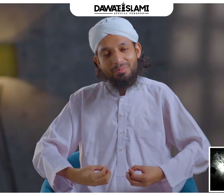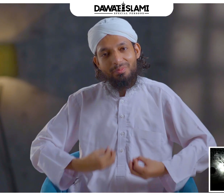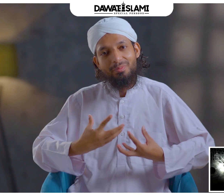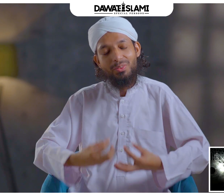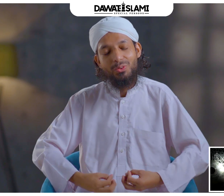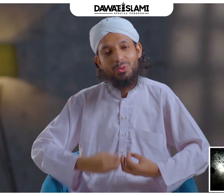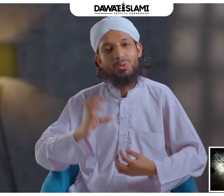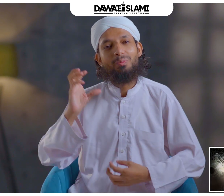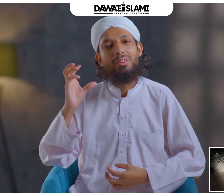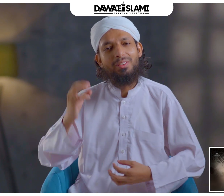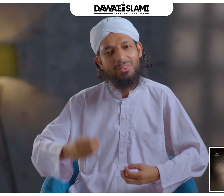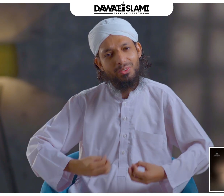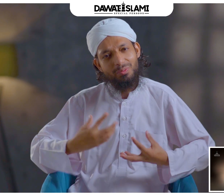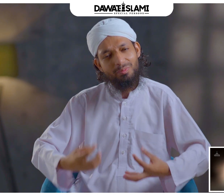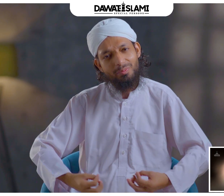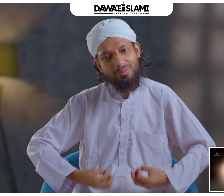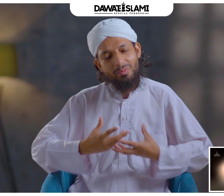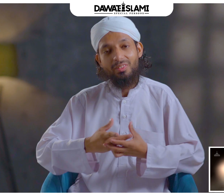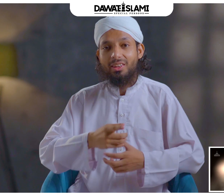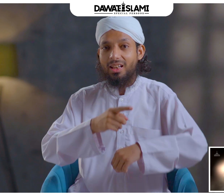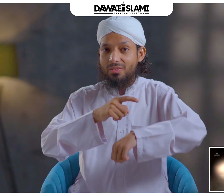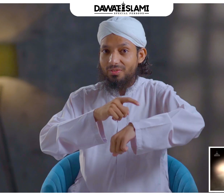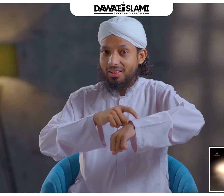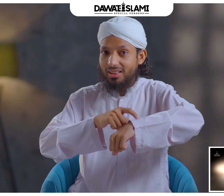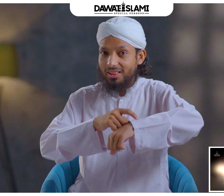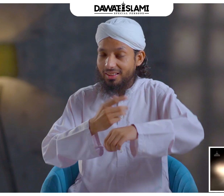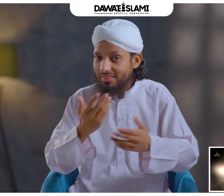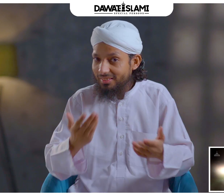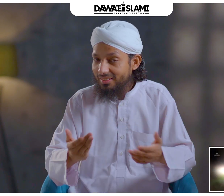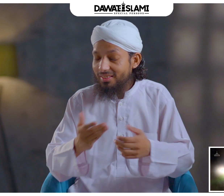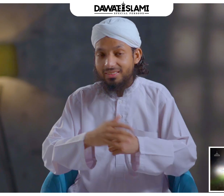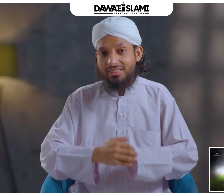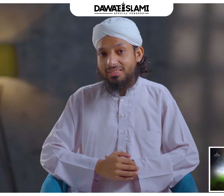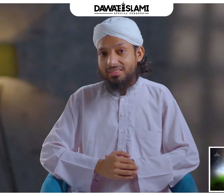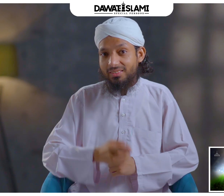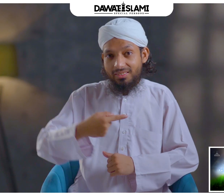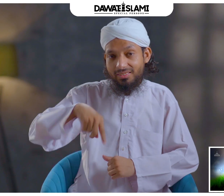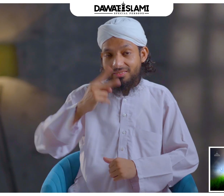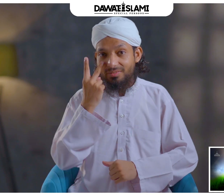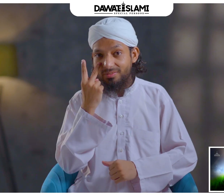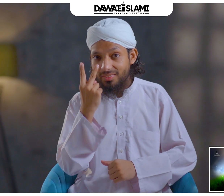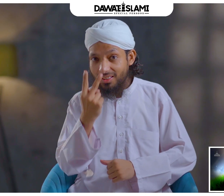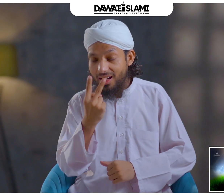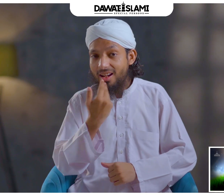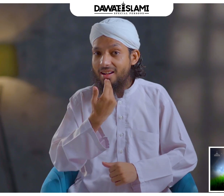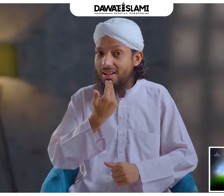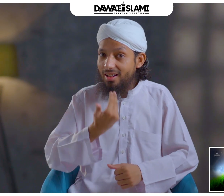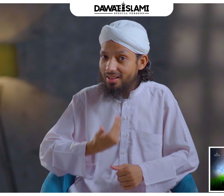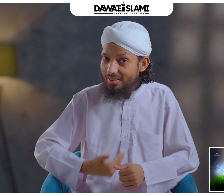سے پرنم تھی، ہر چہرہ شگفتہ تھا، ہر نظر مخمور تھی اور ہر دل گویا